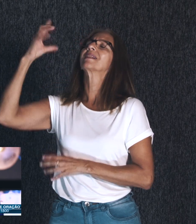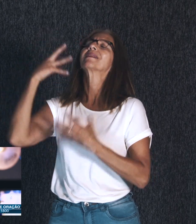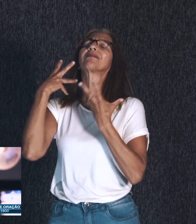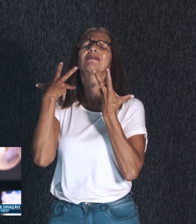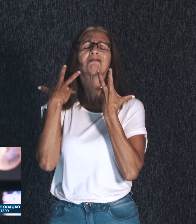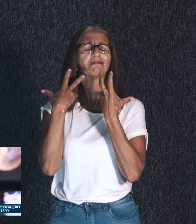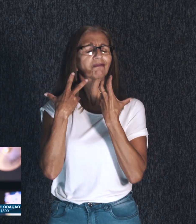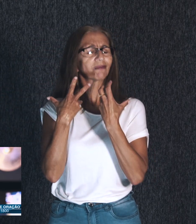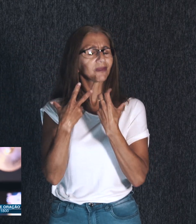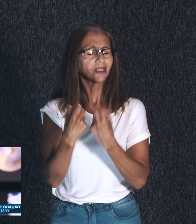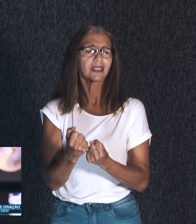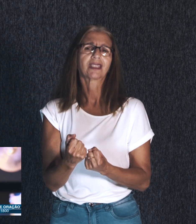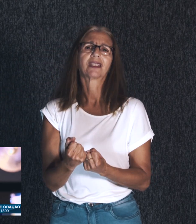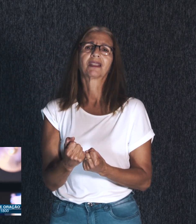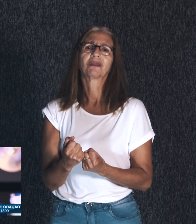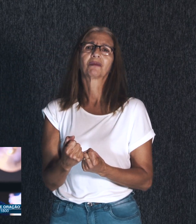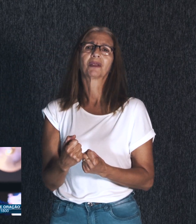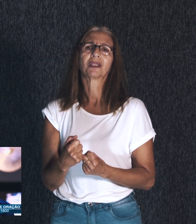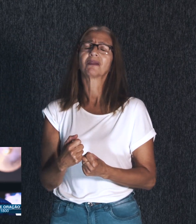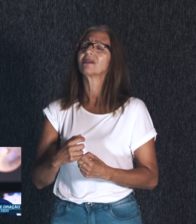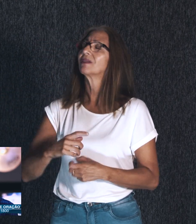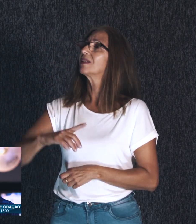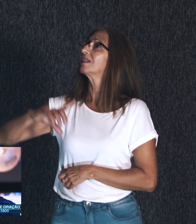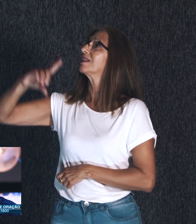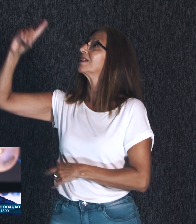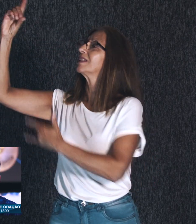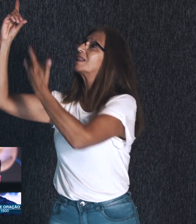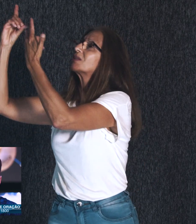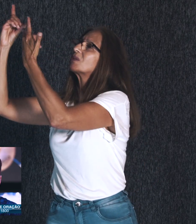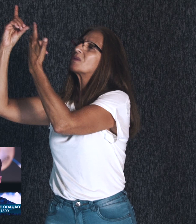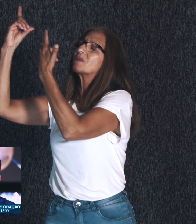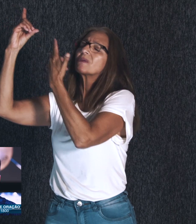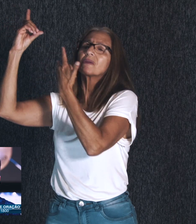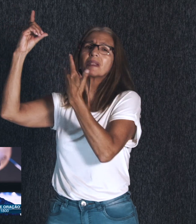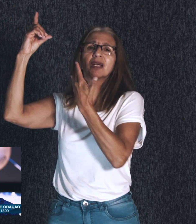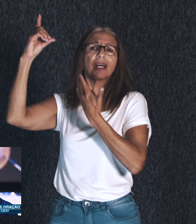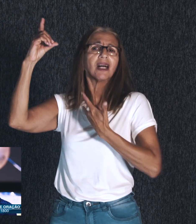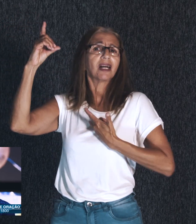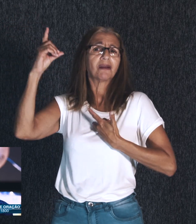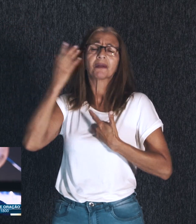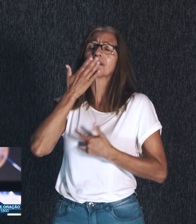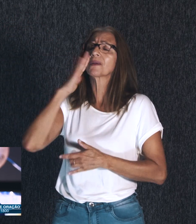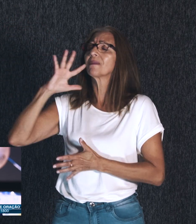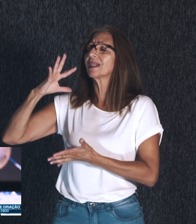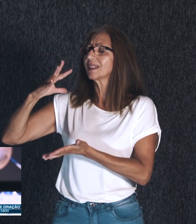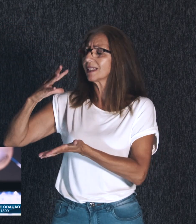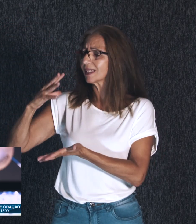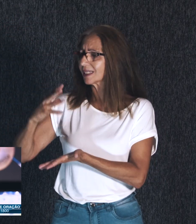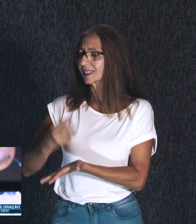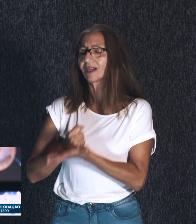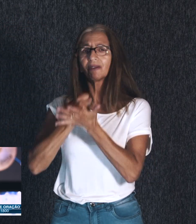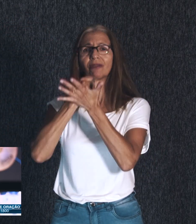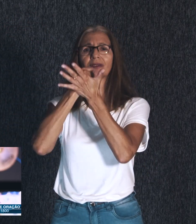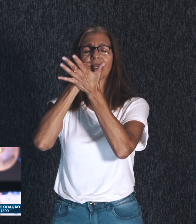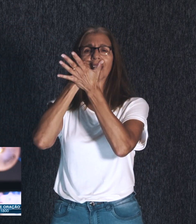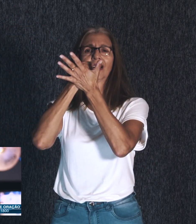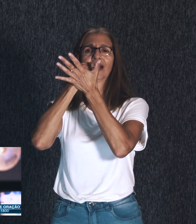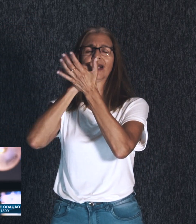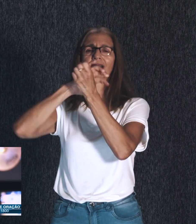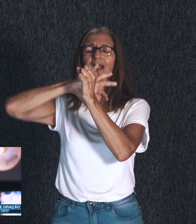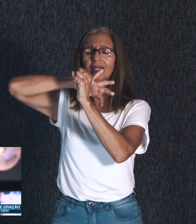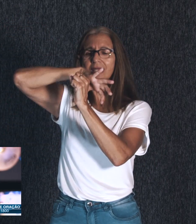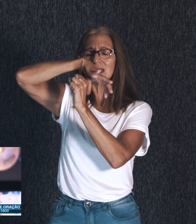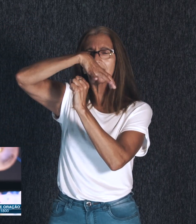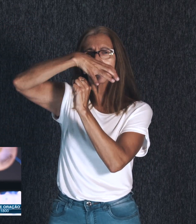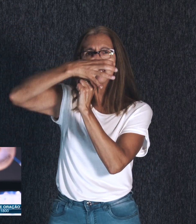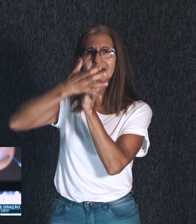porque eu amo, darei homens em seu lugar, e nações em troca da sua vida, não tenha medo. Obrigado, Senhor, pois eu estou com você. Nós